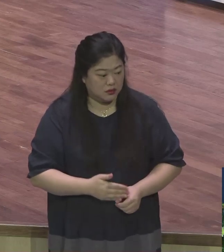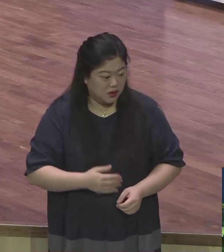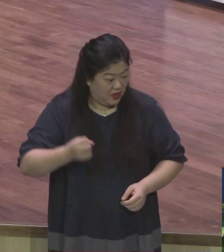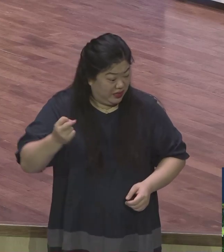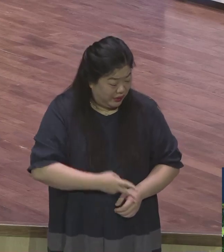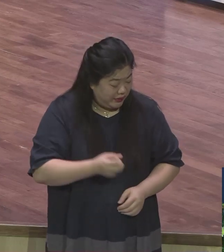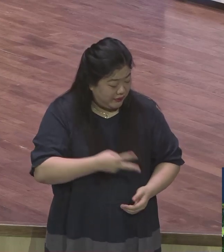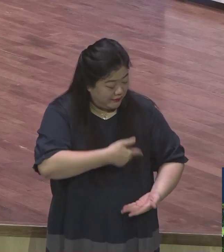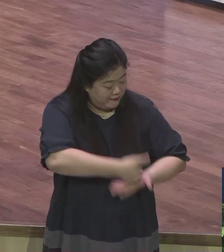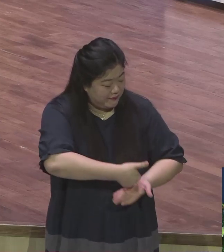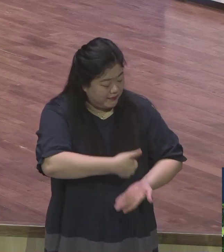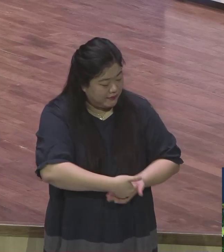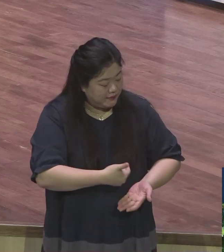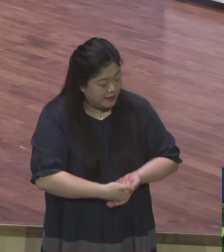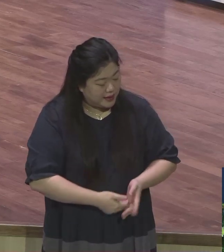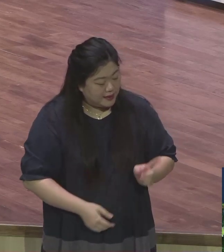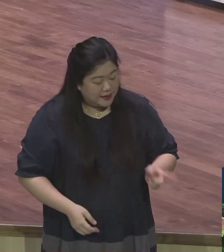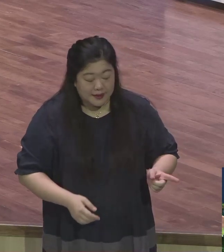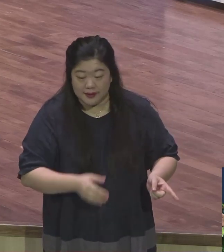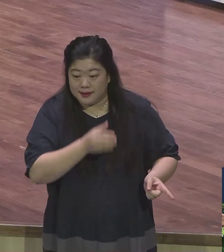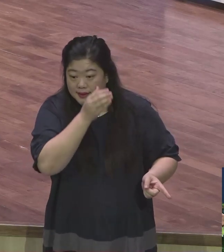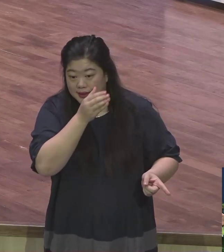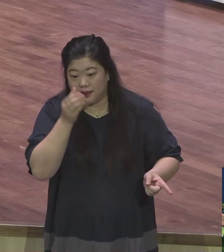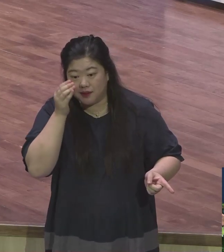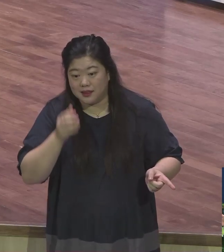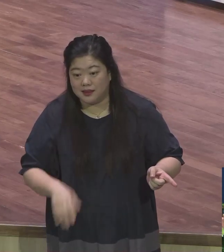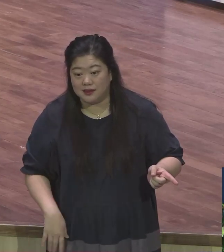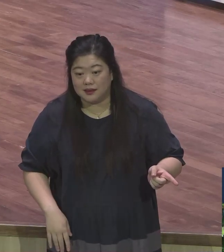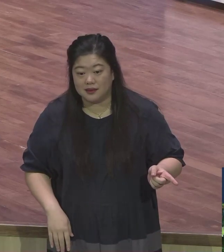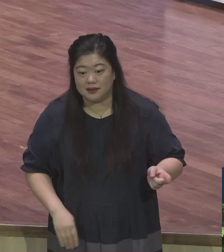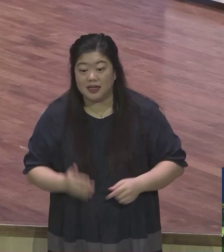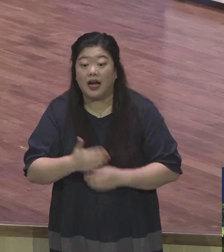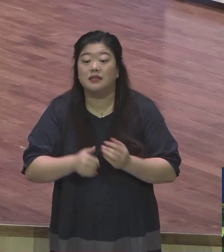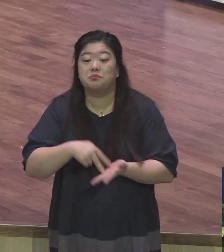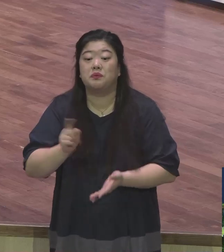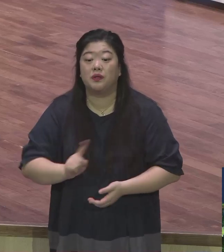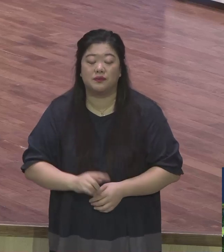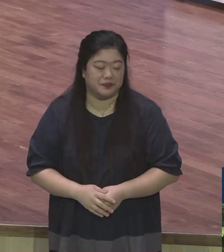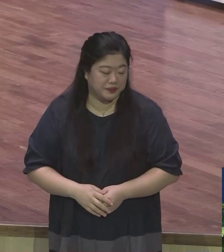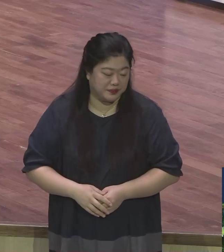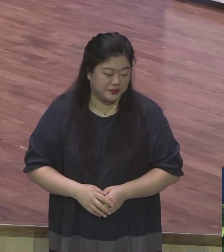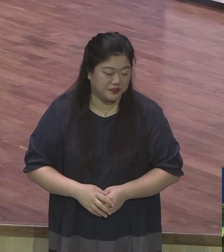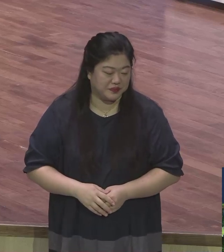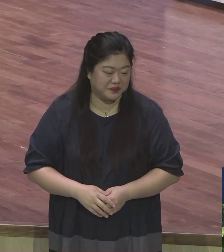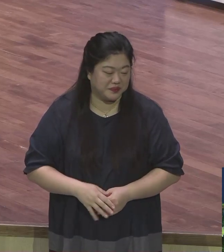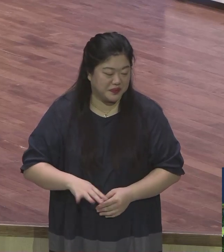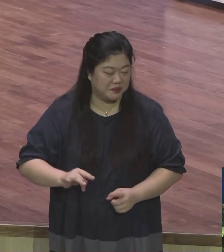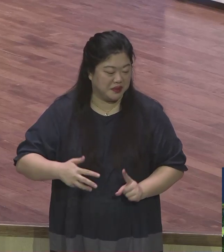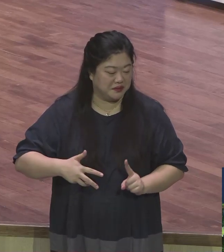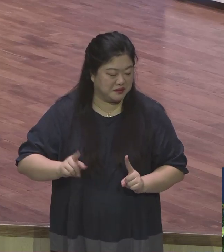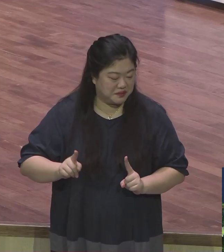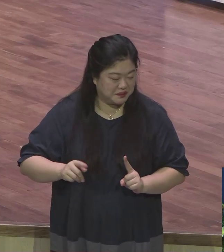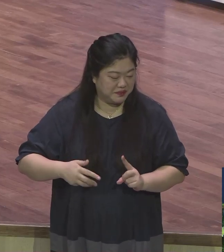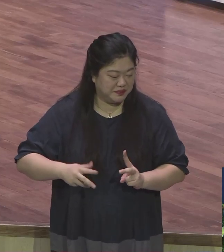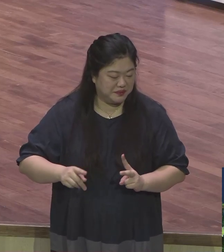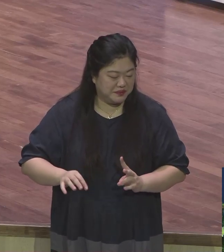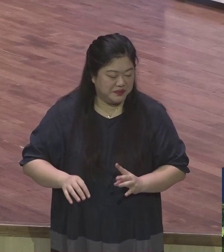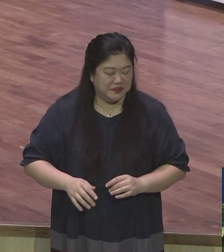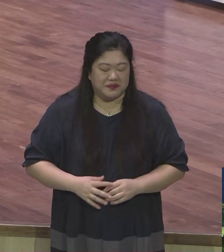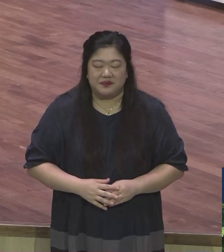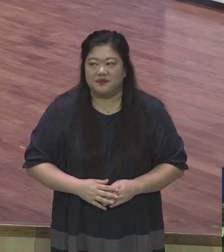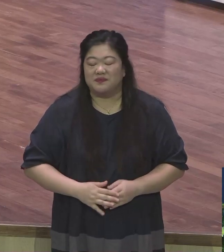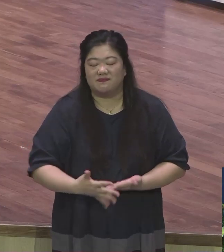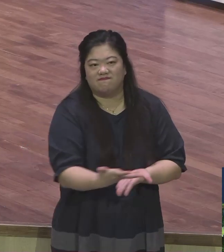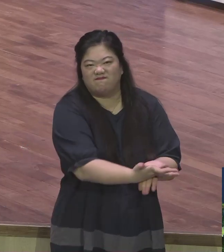하나님으로부터 받은 모든 축복 싹 다 뺏겼어요. 싹 다 상실했어요. 모두 죽고 원래